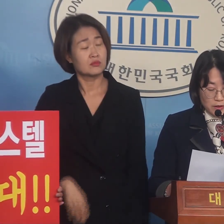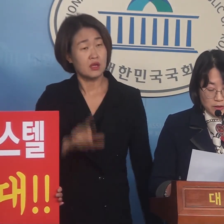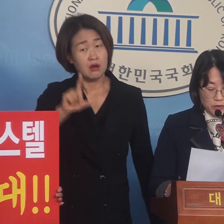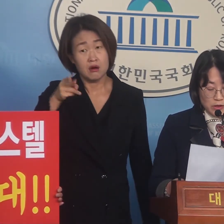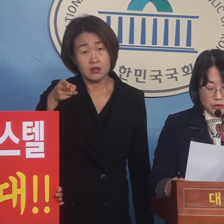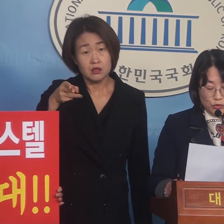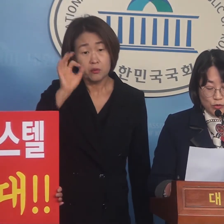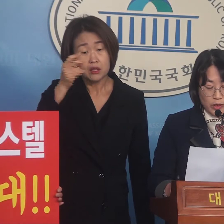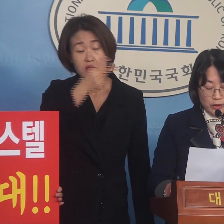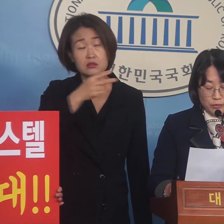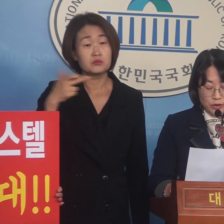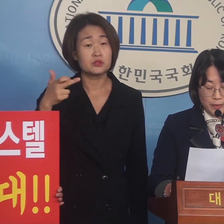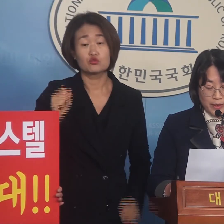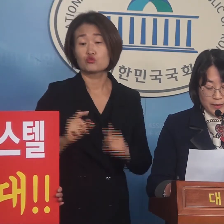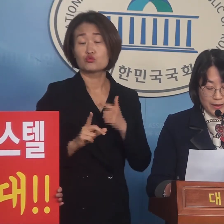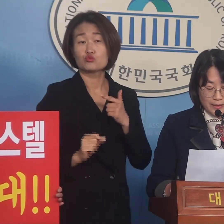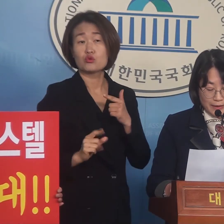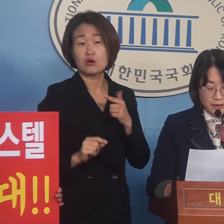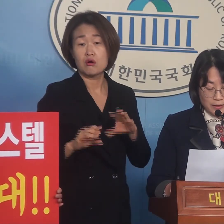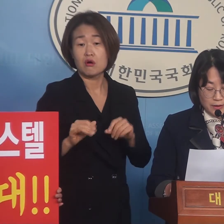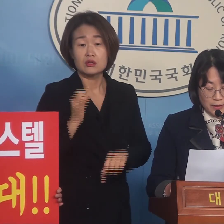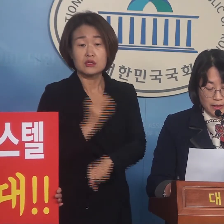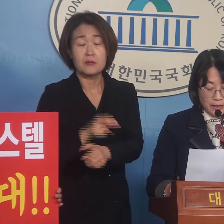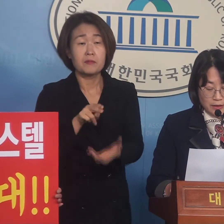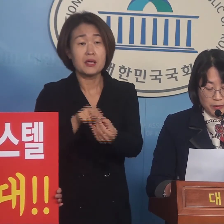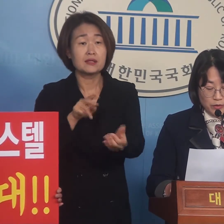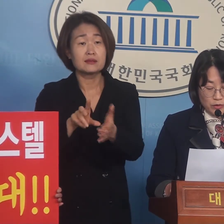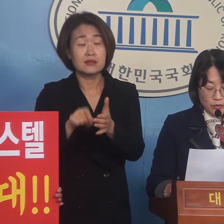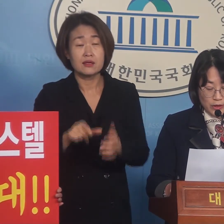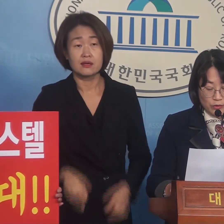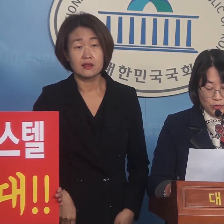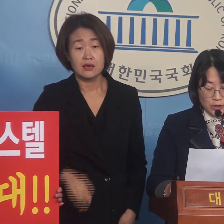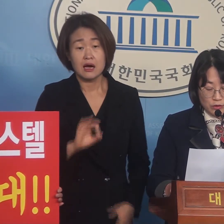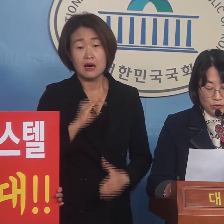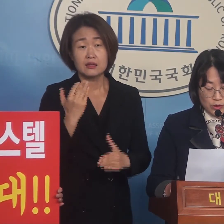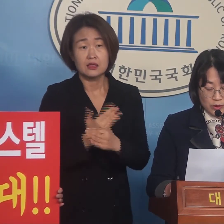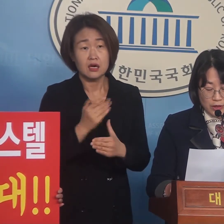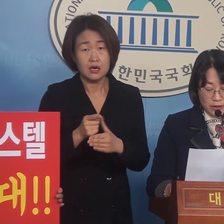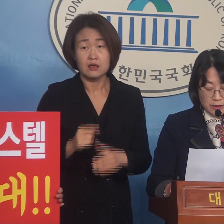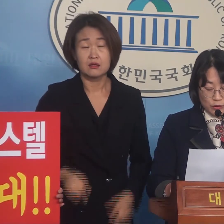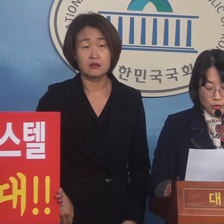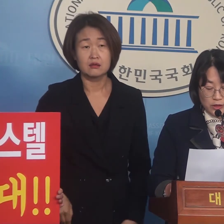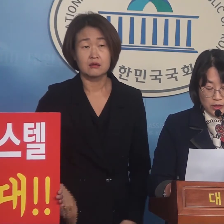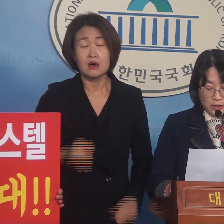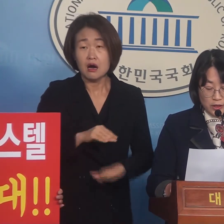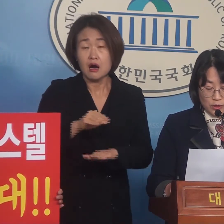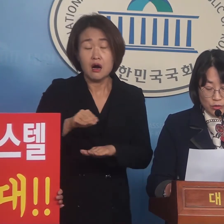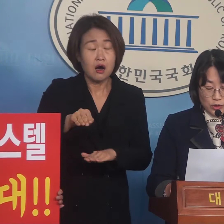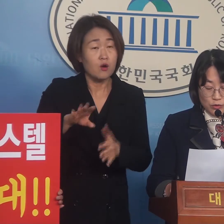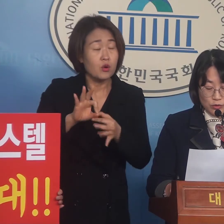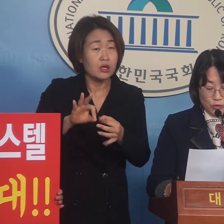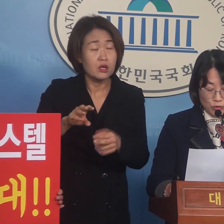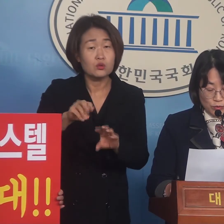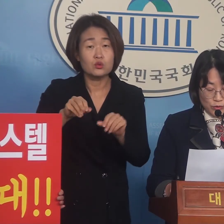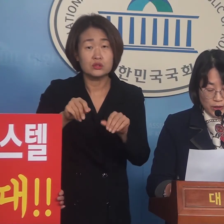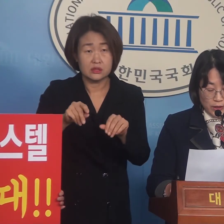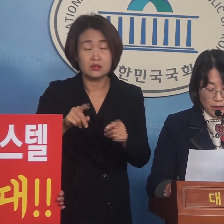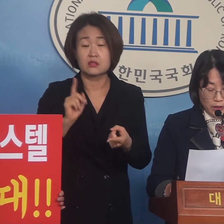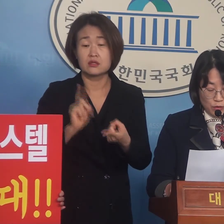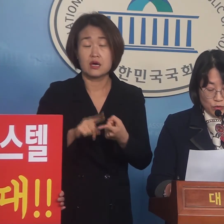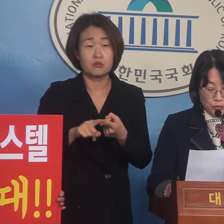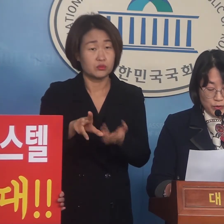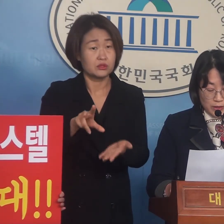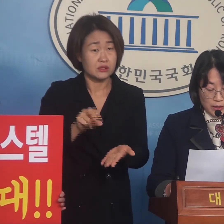LH는 2017년 6월 부지 매각을 할 당시 안양 평촌 자동차 정류장 용지 토지 공급